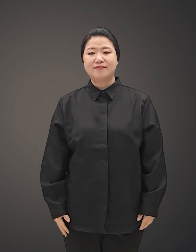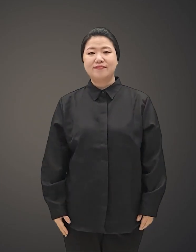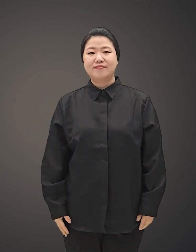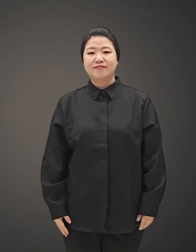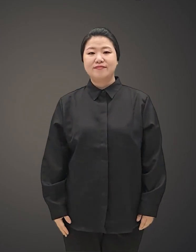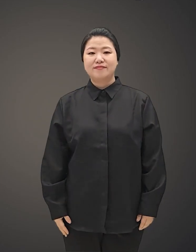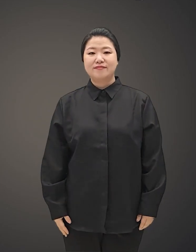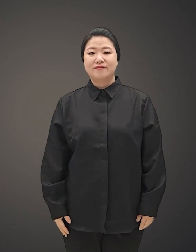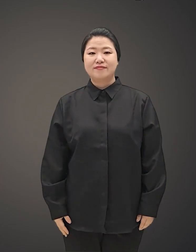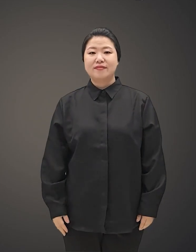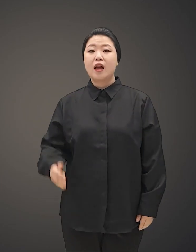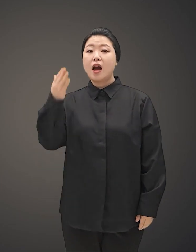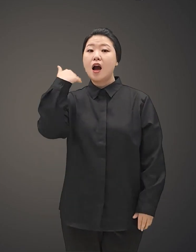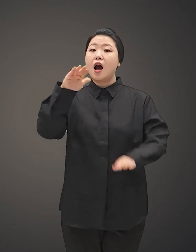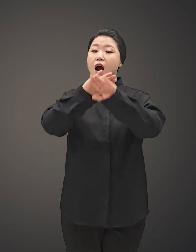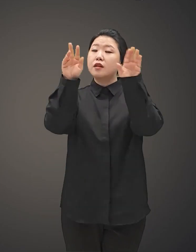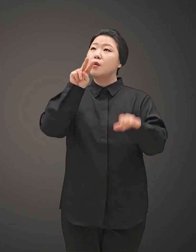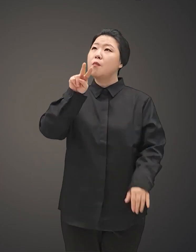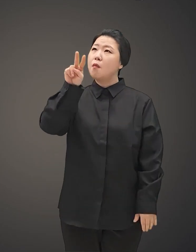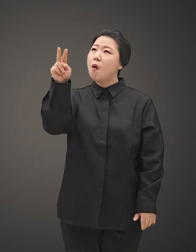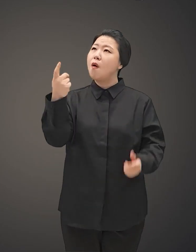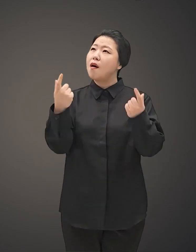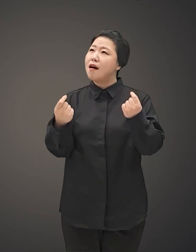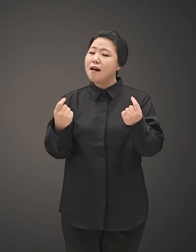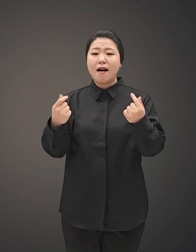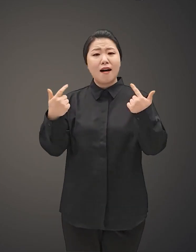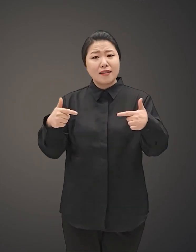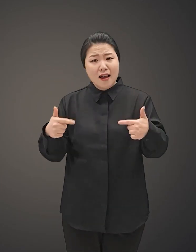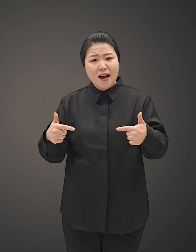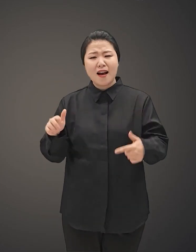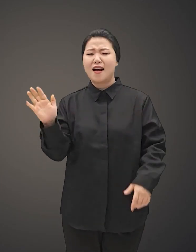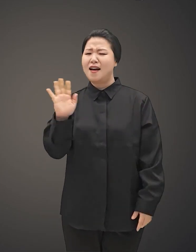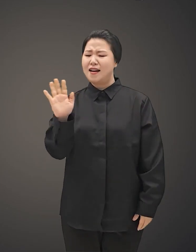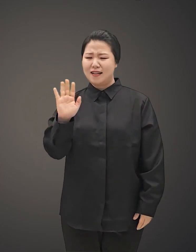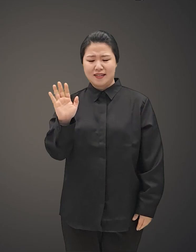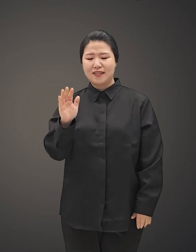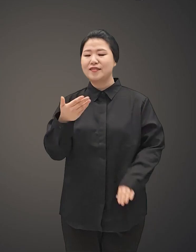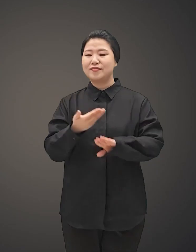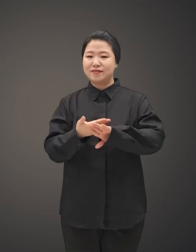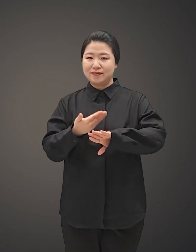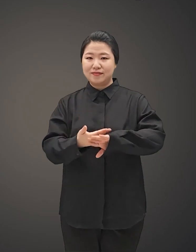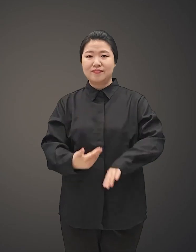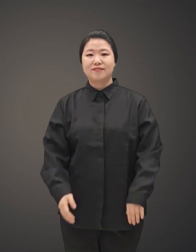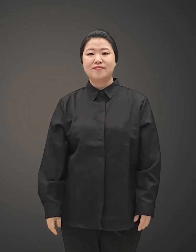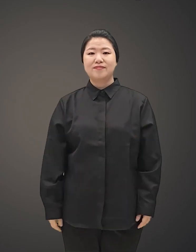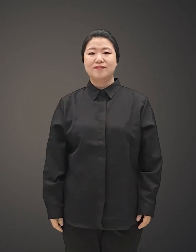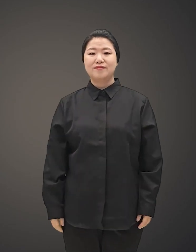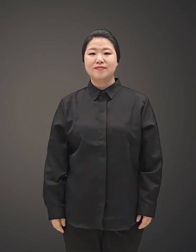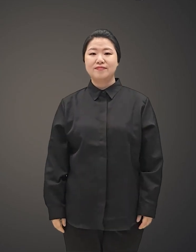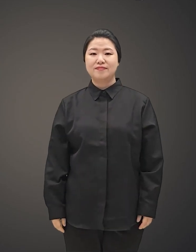하늘입니다. 우리는 한 번도 같은 하늘을 본 적이 없으니까요.